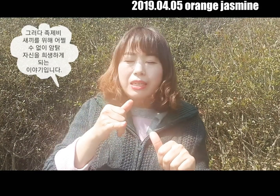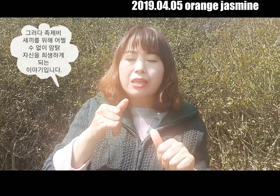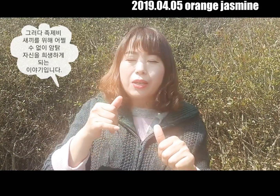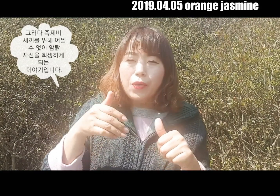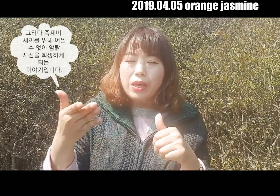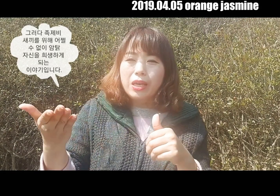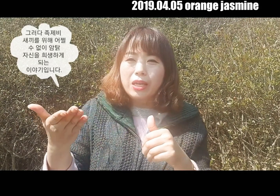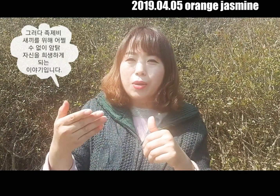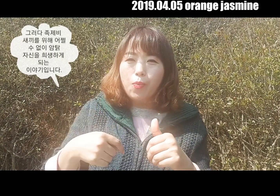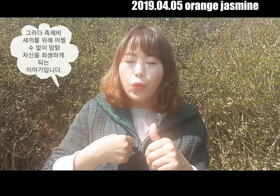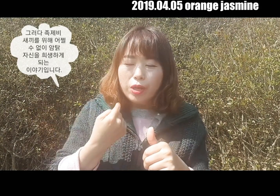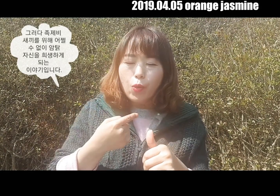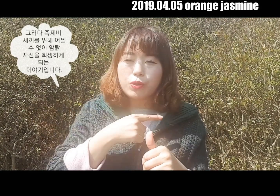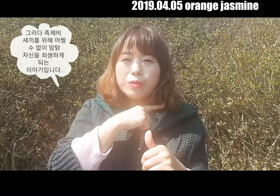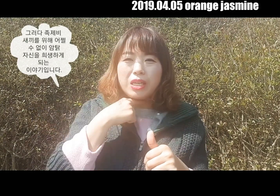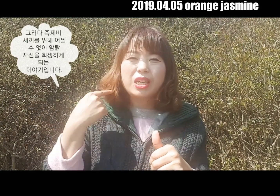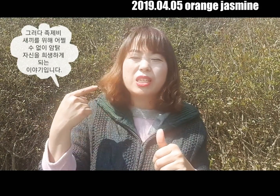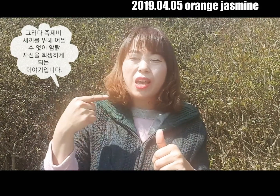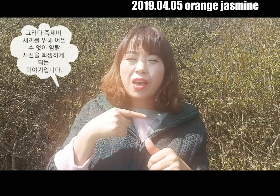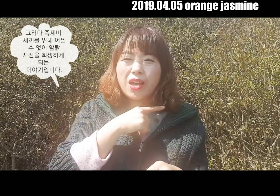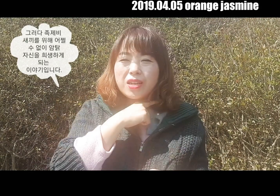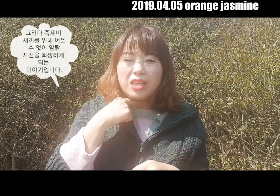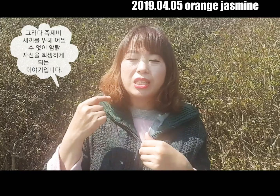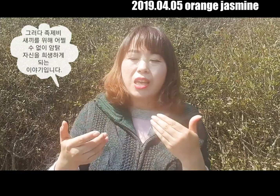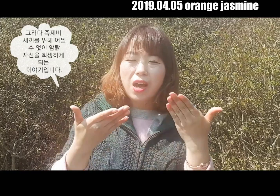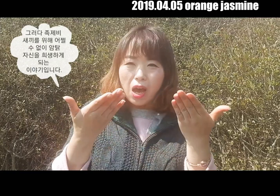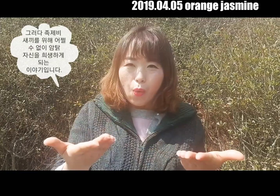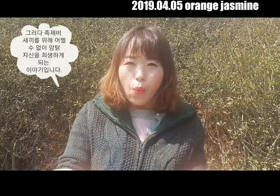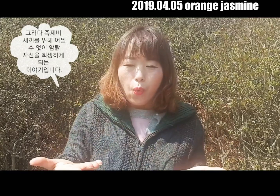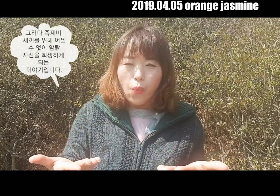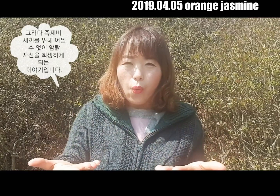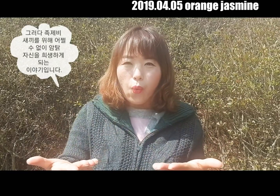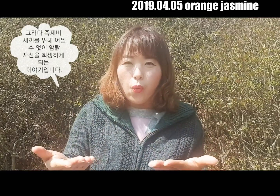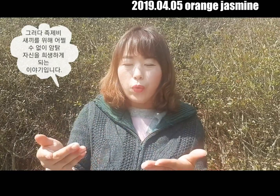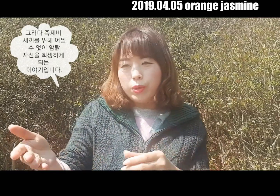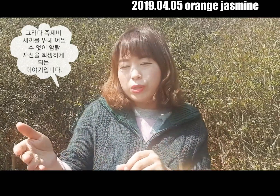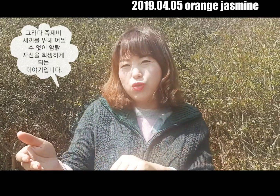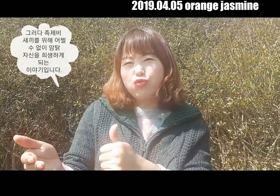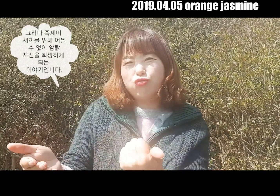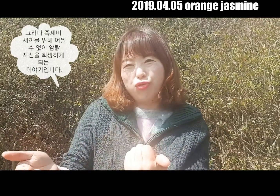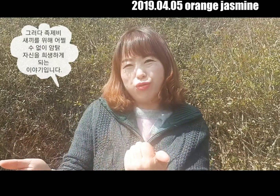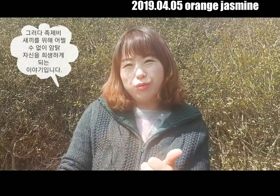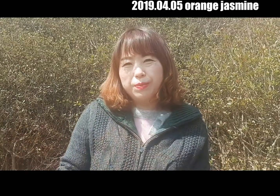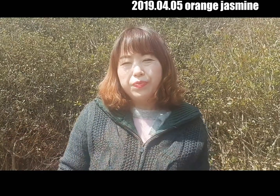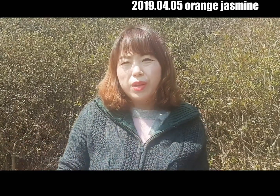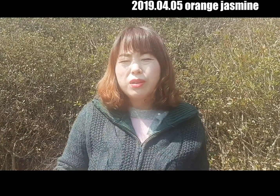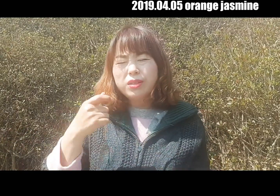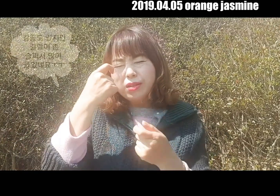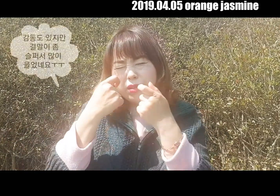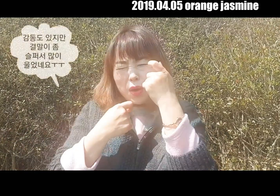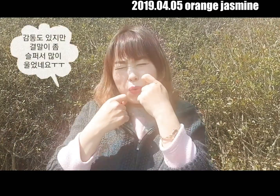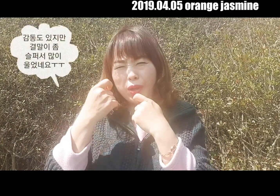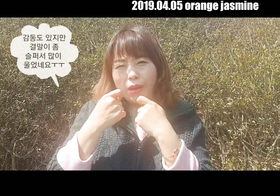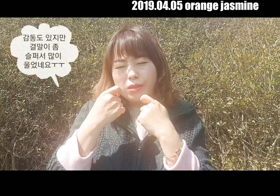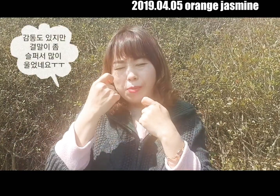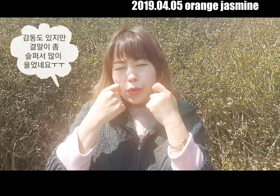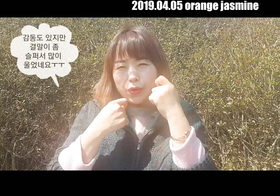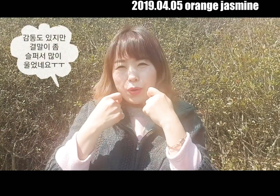이제 기꺼이 본인 목숨 이제 희생하고 위해서 이제 죽어. 그 내용이 되게